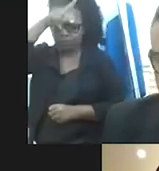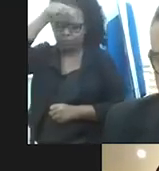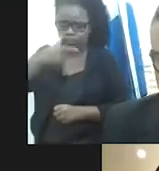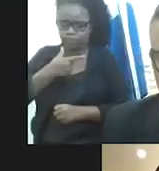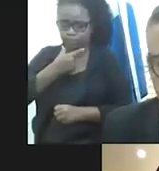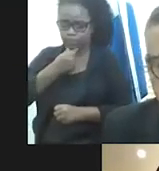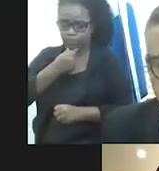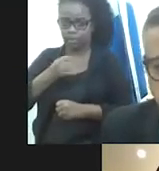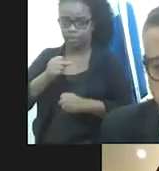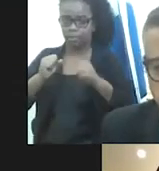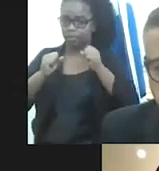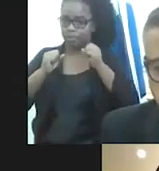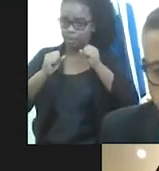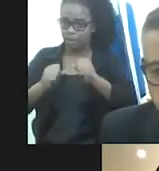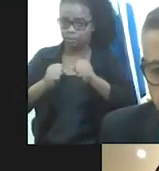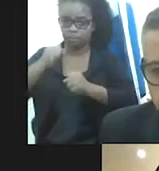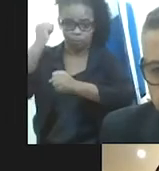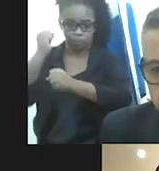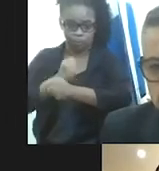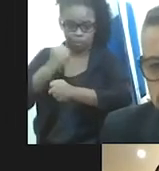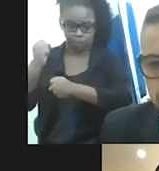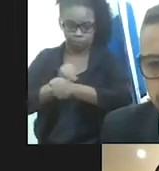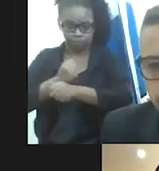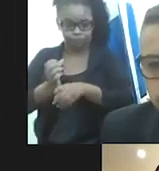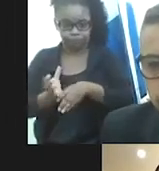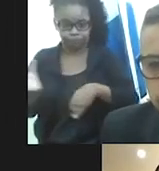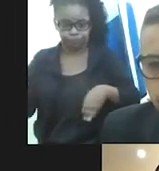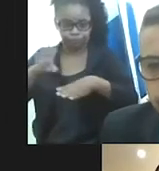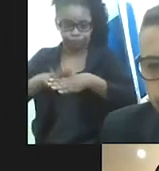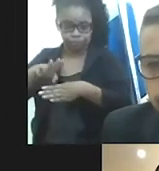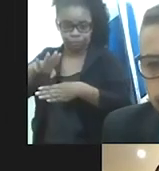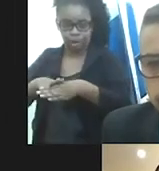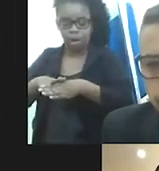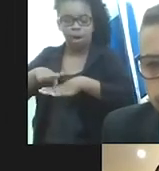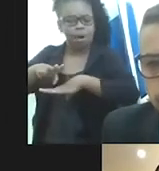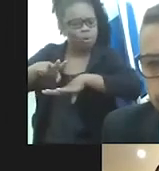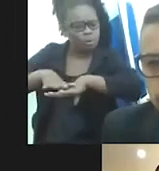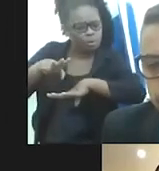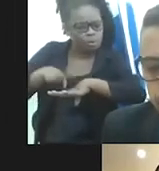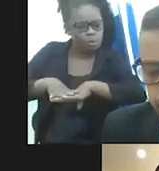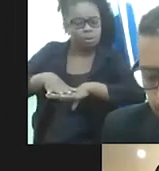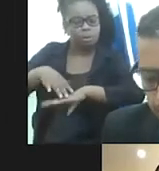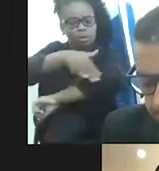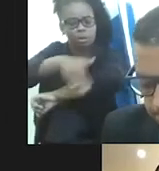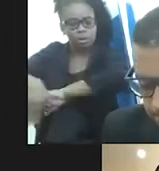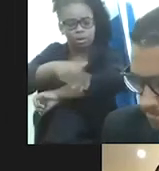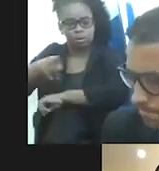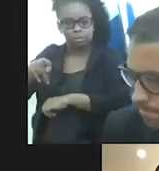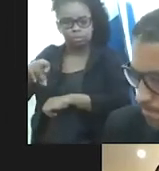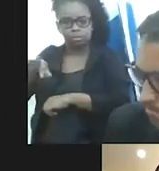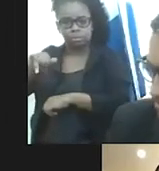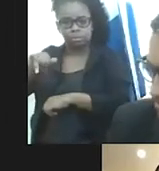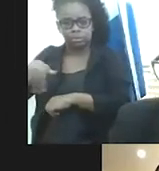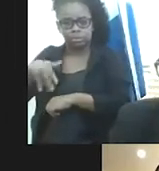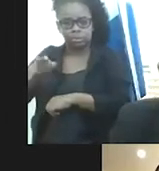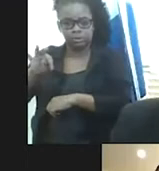a reforma das galerias de Bueiro ao longo da rua projetada assim, Jardim das Margaridas,